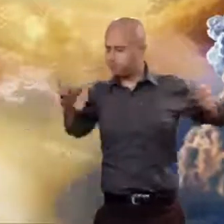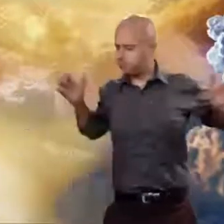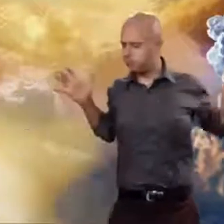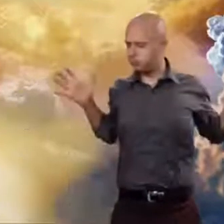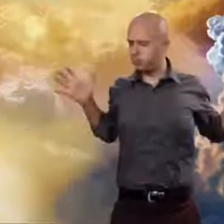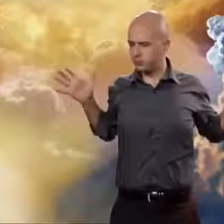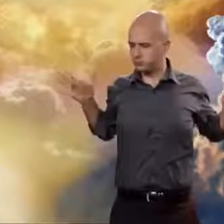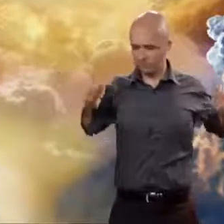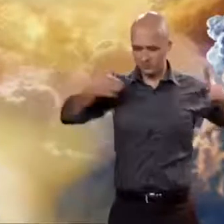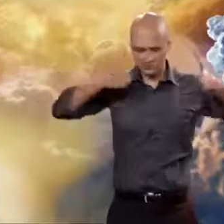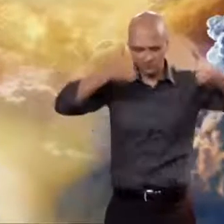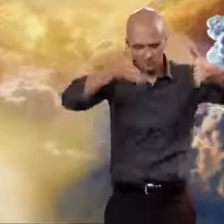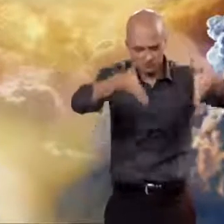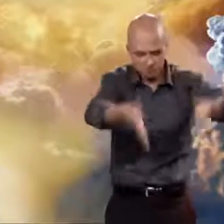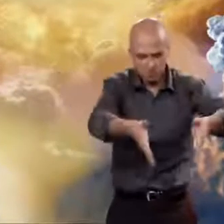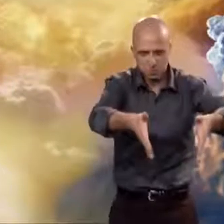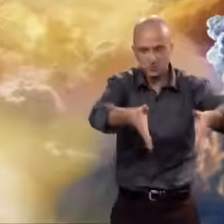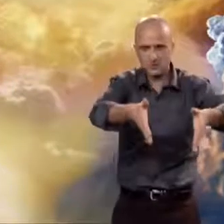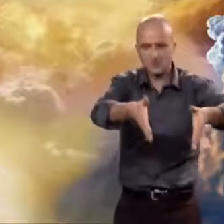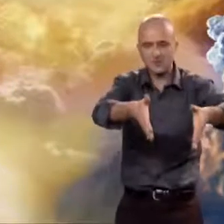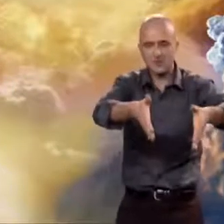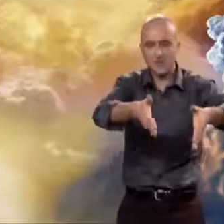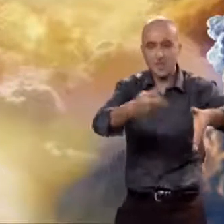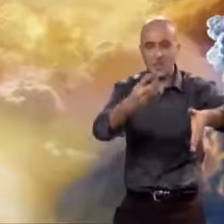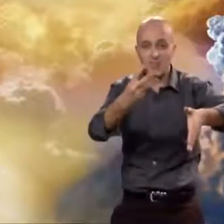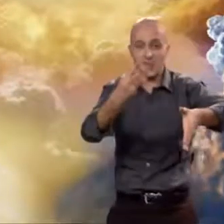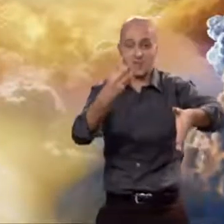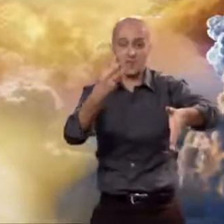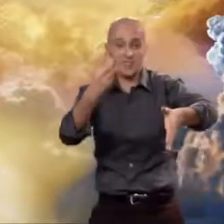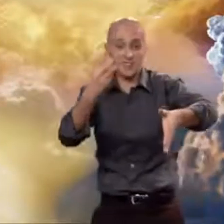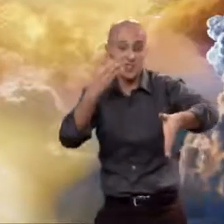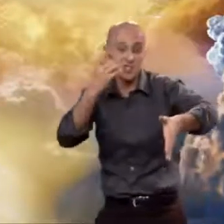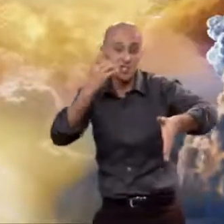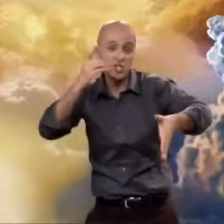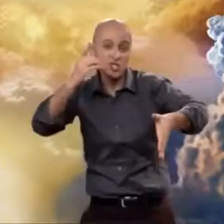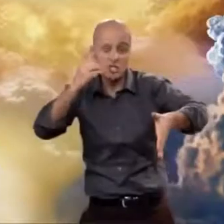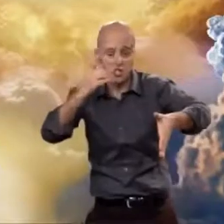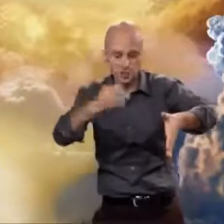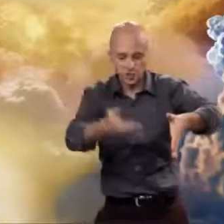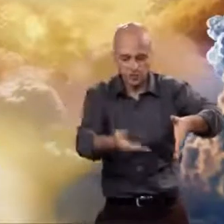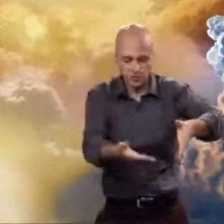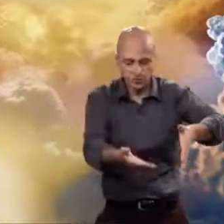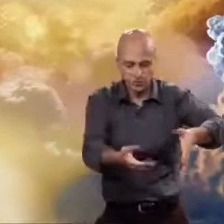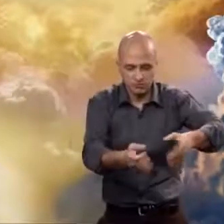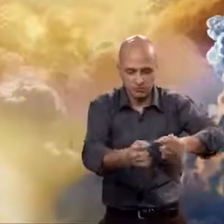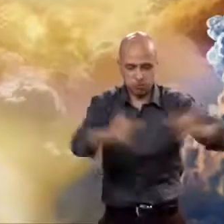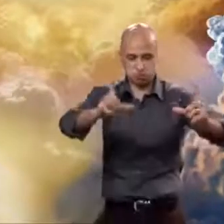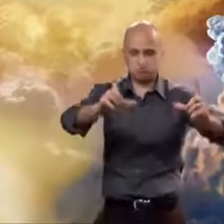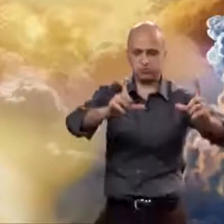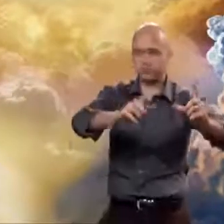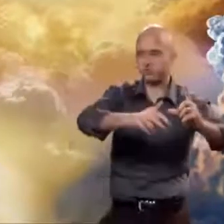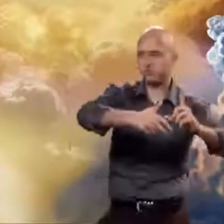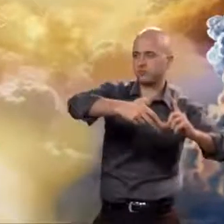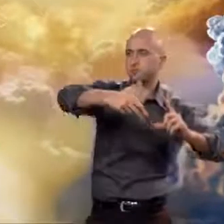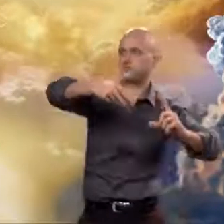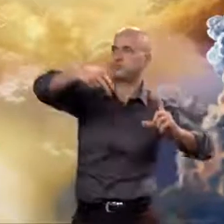discípulos. Com a morte de Jesus, suas esperanças foram quase que completamente destruídas, como se ele não os